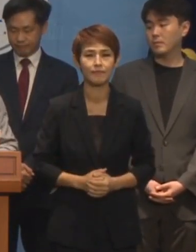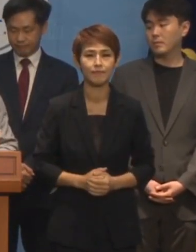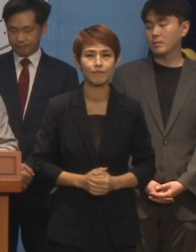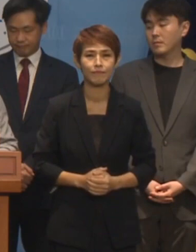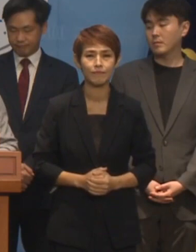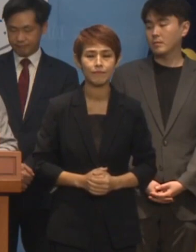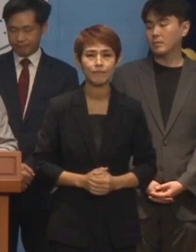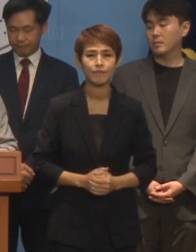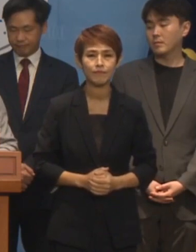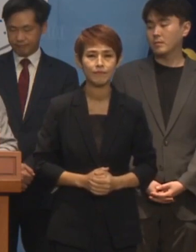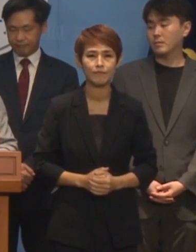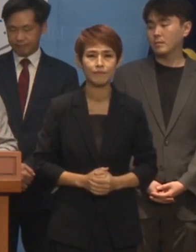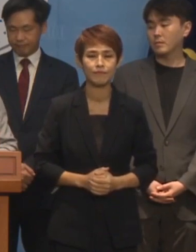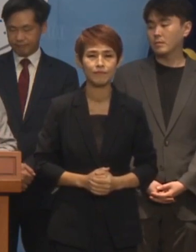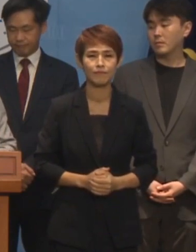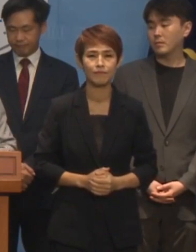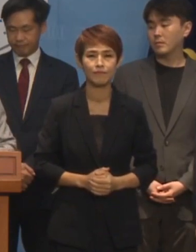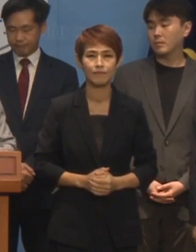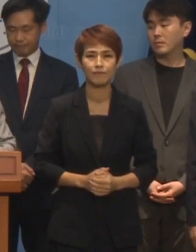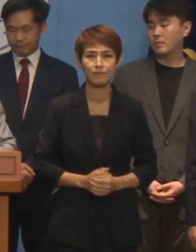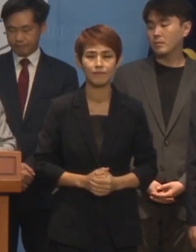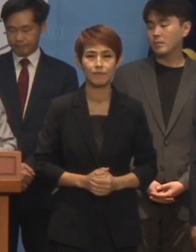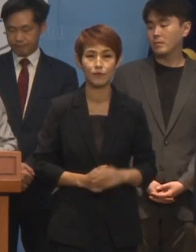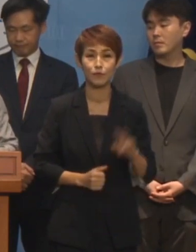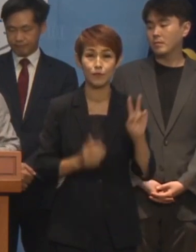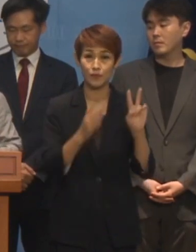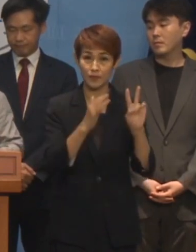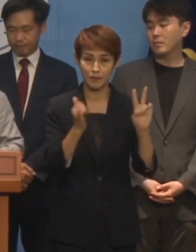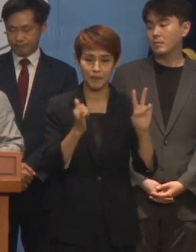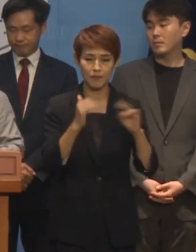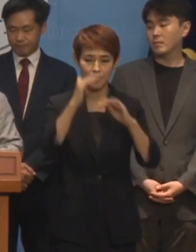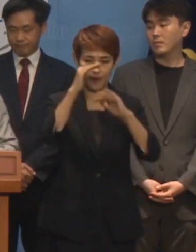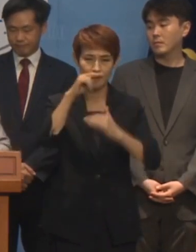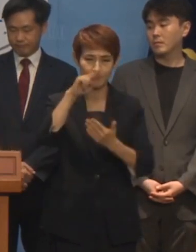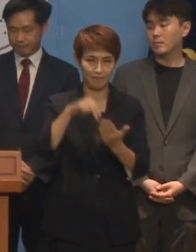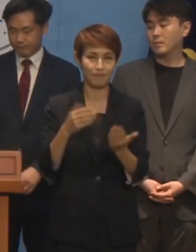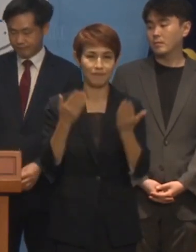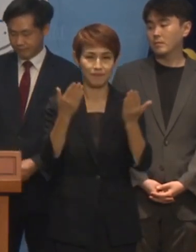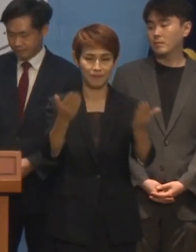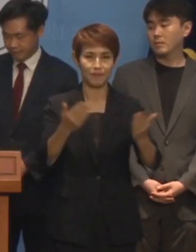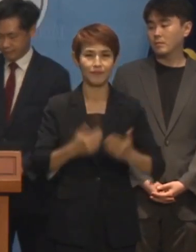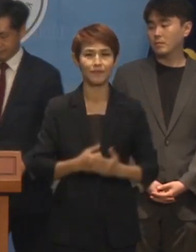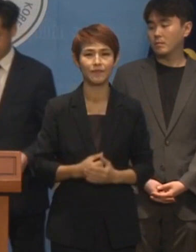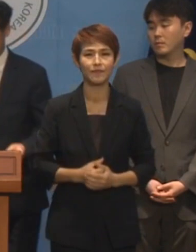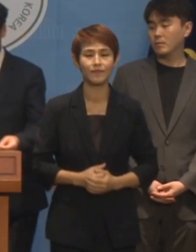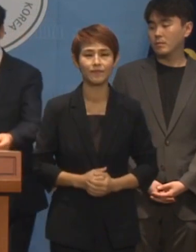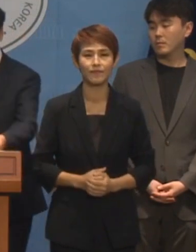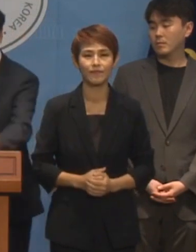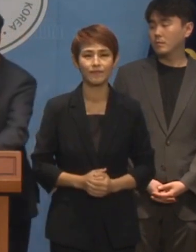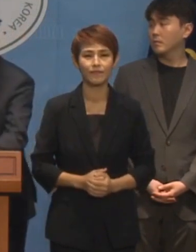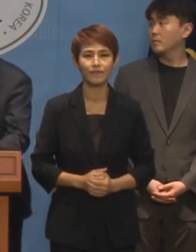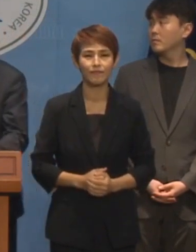양천을의 열성당원 두 분이 읽도록 하겠습니다. 먼저 말씀하십시오.